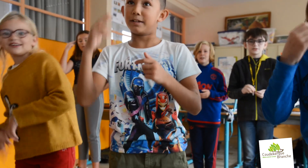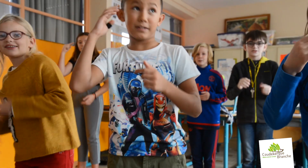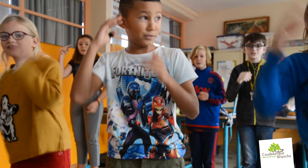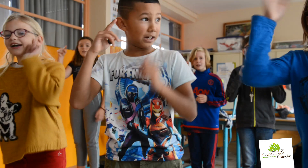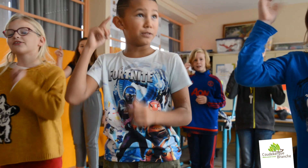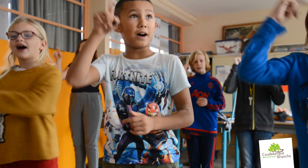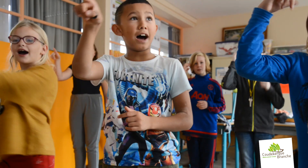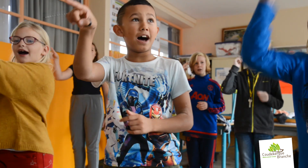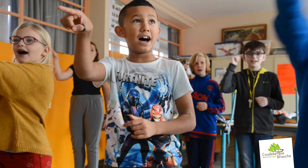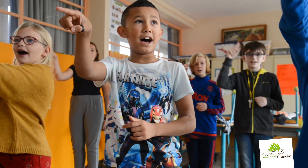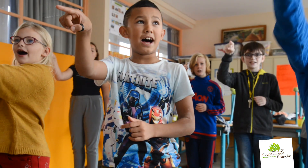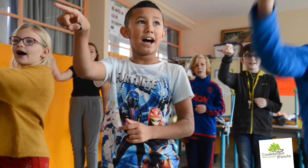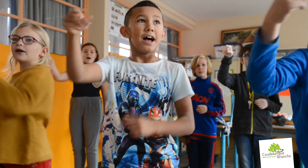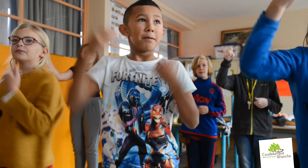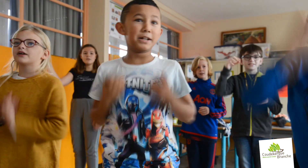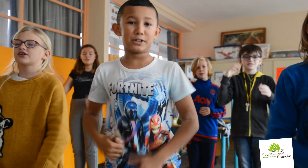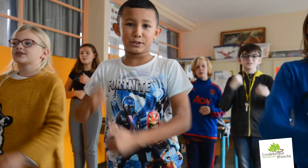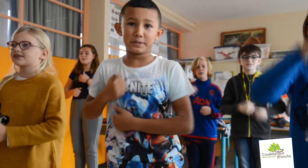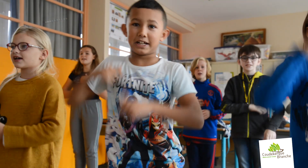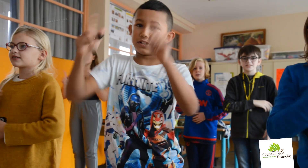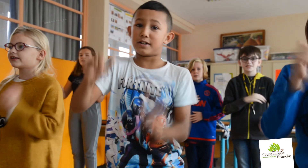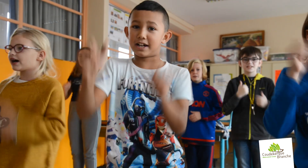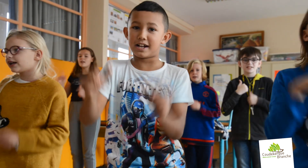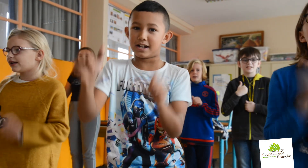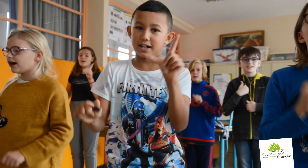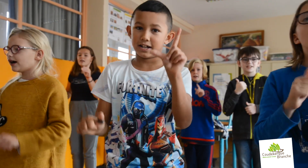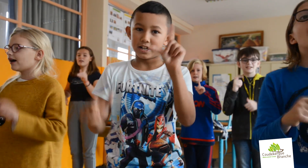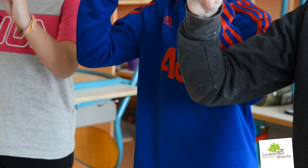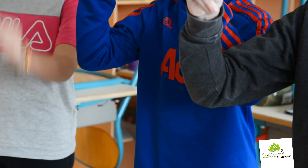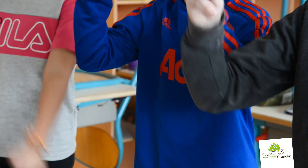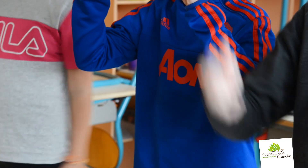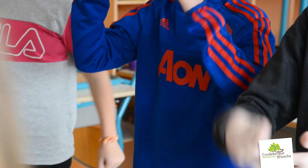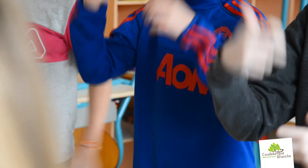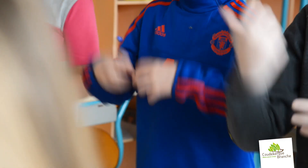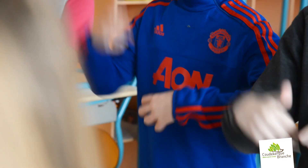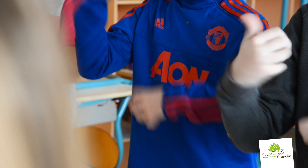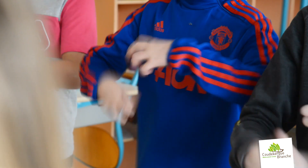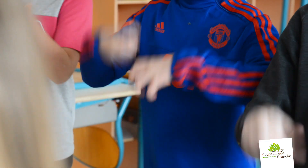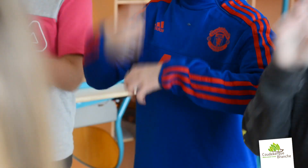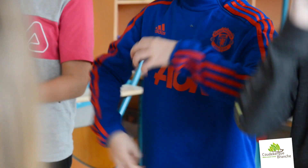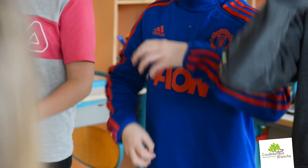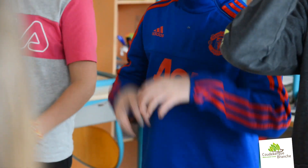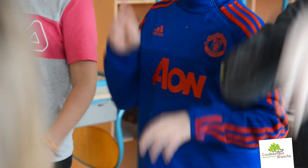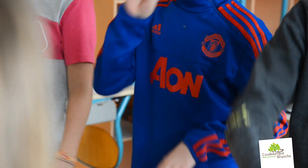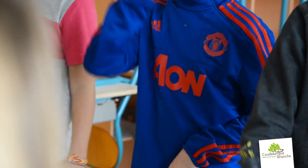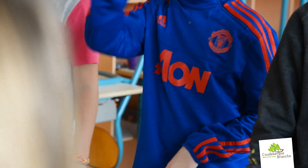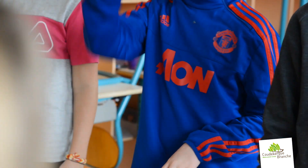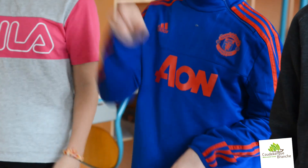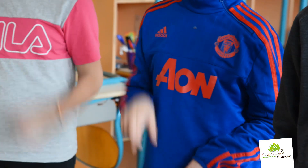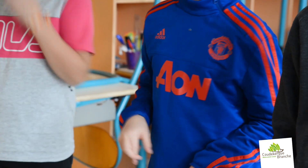atteinte d'une surdité profonde, qui lui pratique la langue des signes, généralement, on se sent souvent démuni. Donc avoir un minimum de connaissances, ça